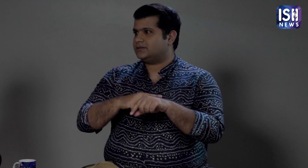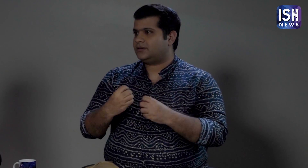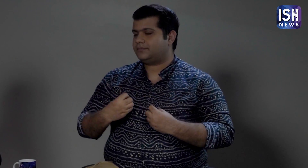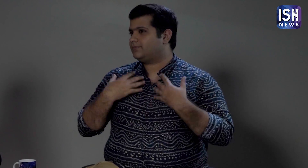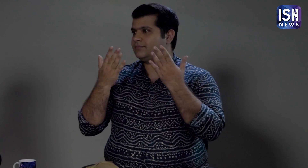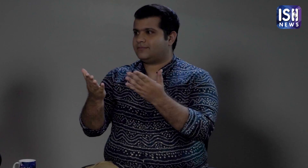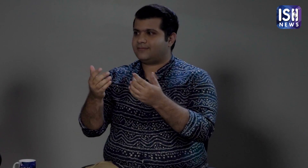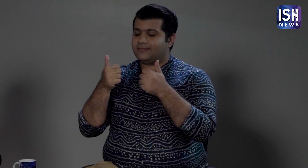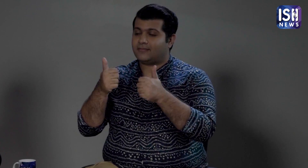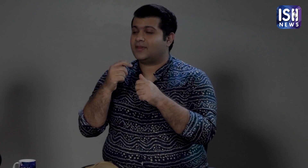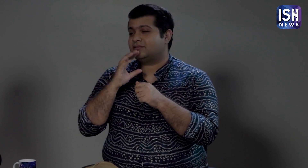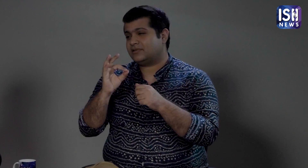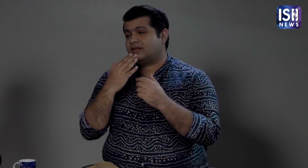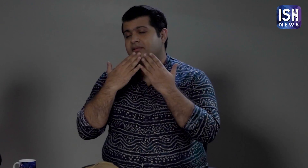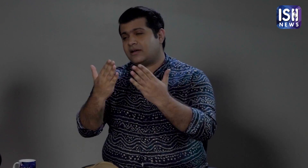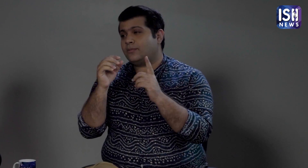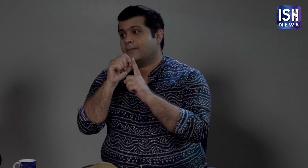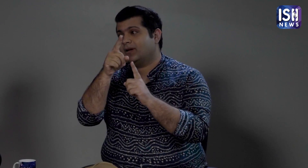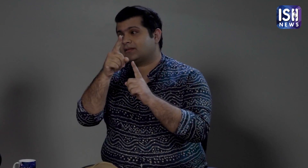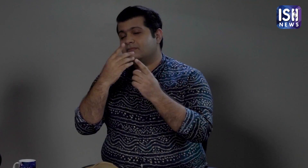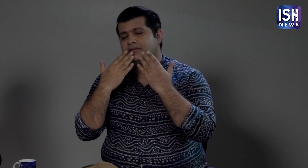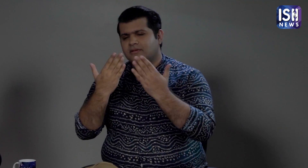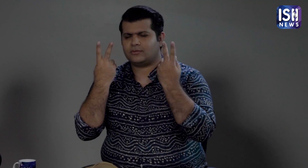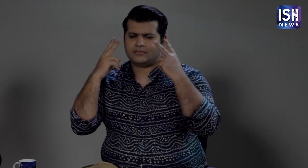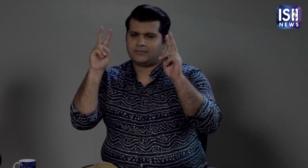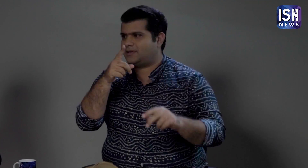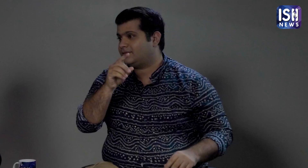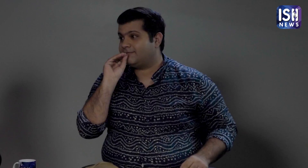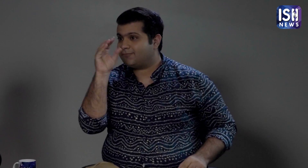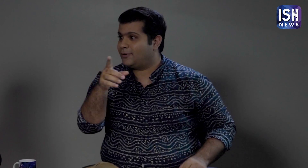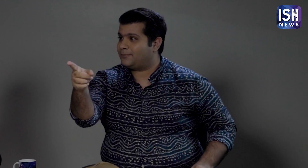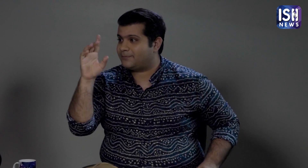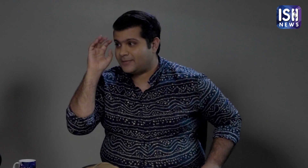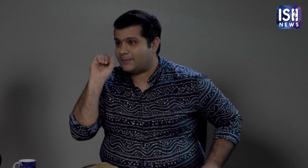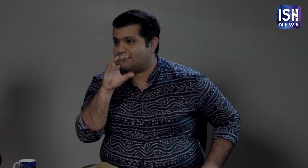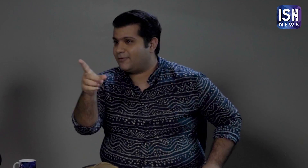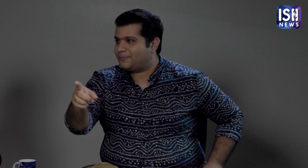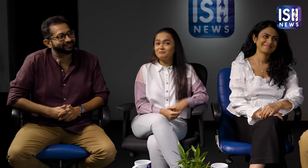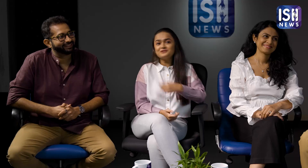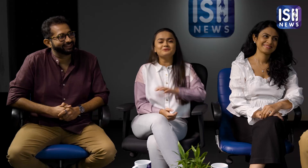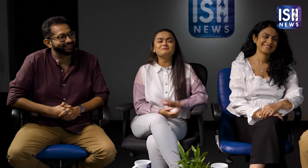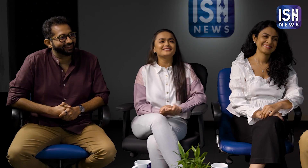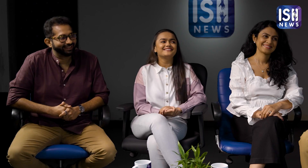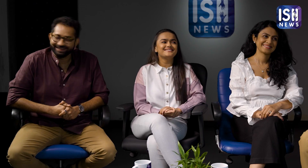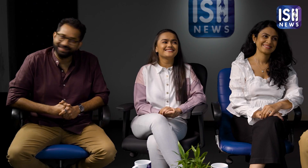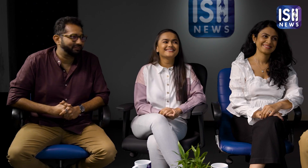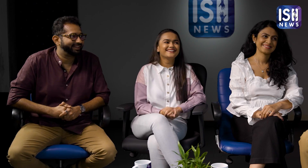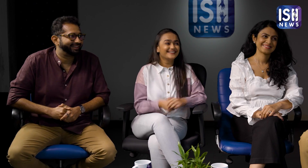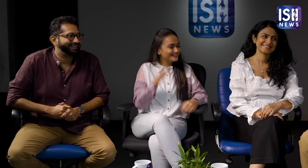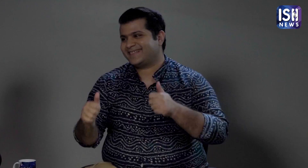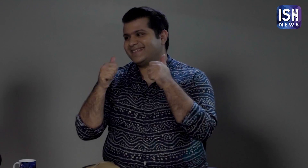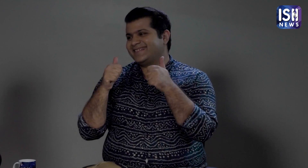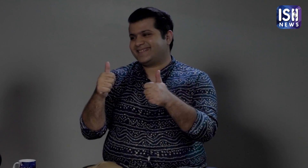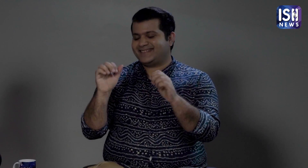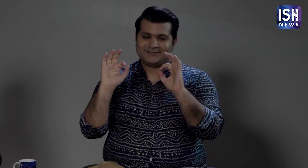मूवी दिखा रहे हैं। ये एक्चुअली फर्स्ट टाइम है और थिएटर्स में। थैंक यू पार्थिव जी को, थैंक यू सो मच। आप प्लीज़ उनको बता